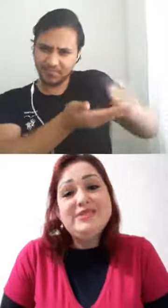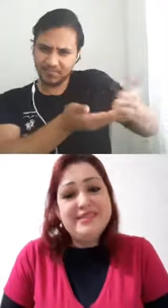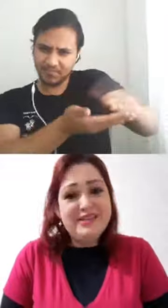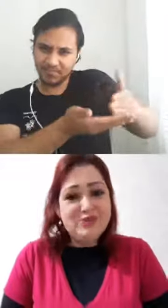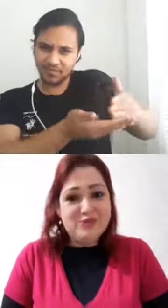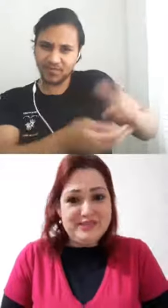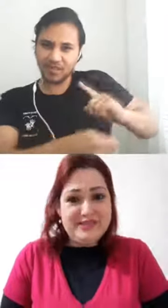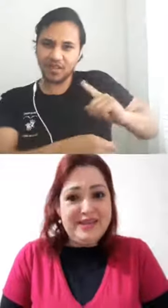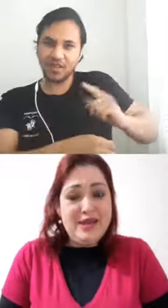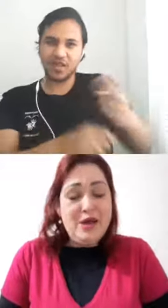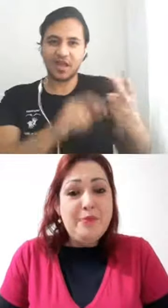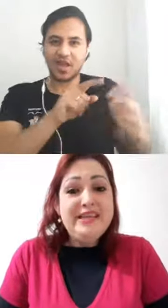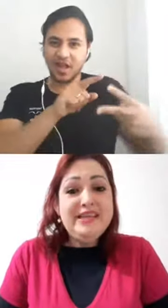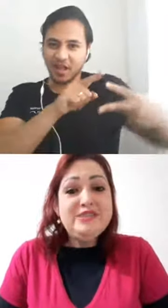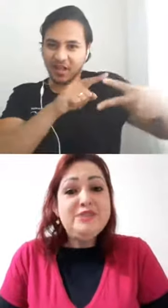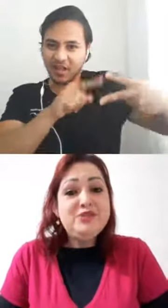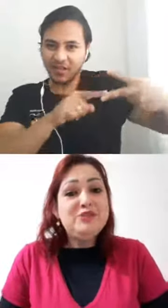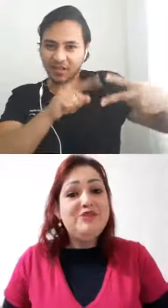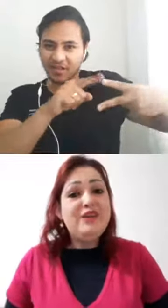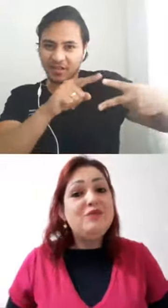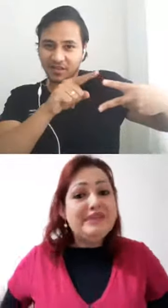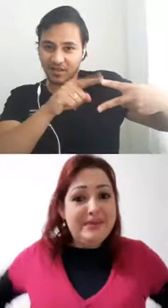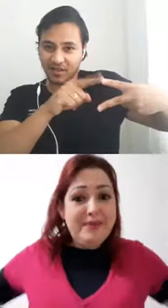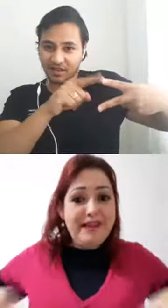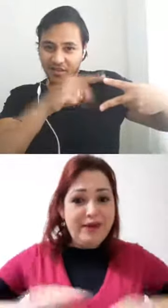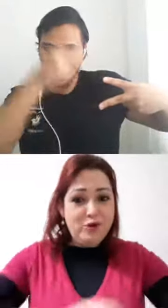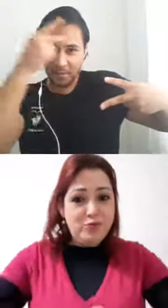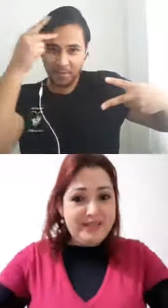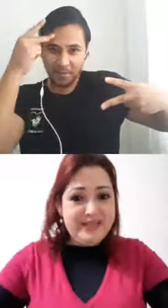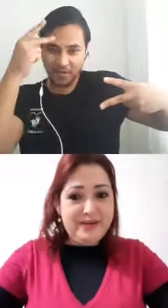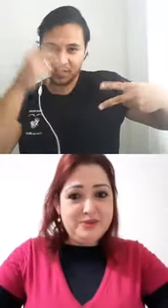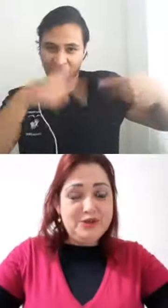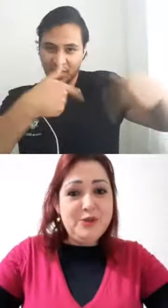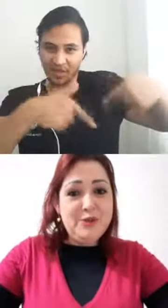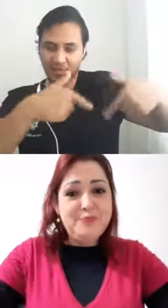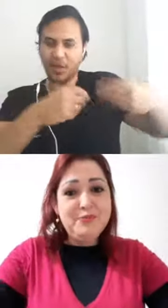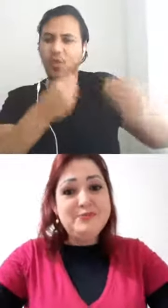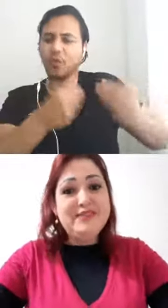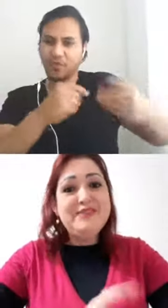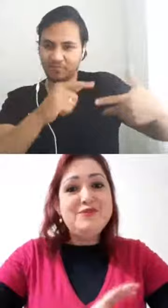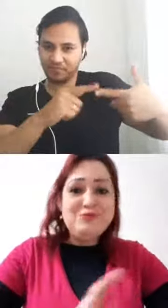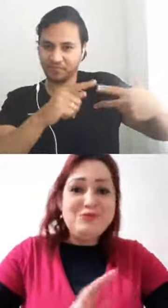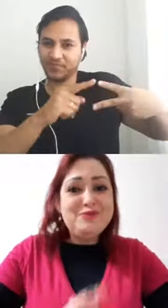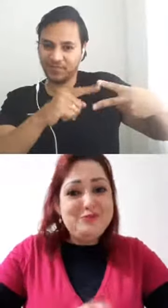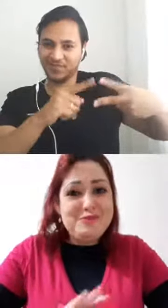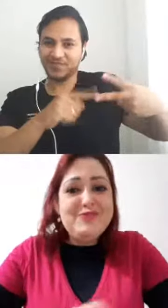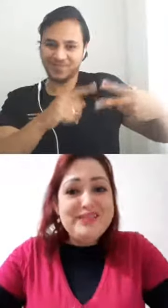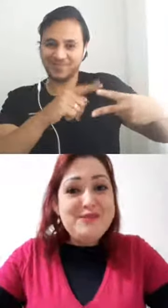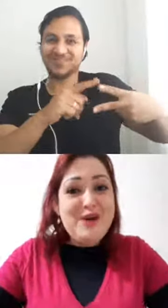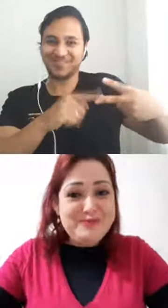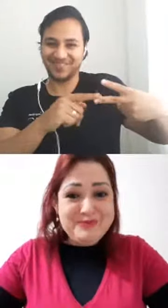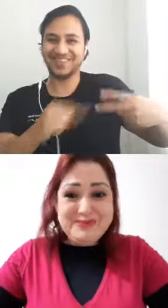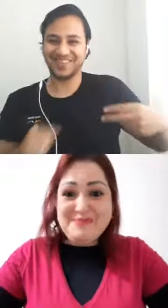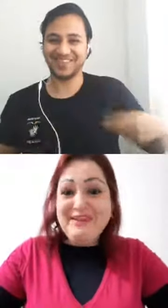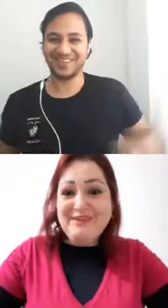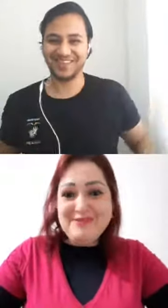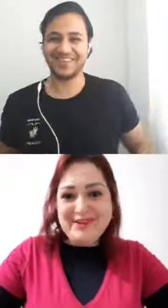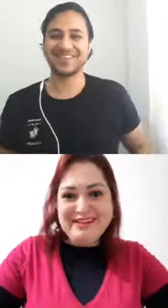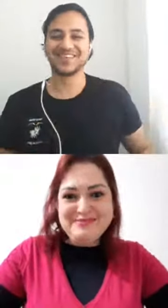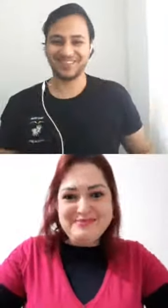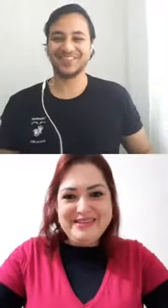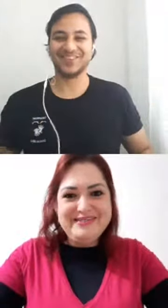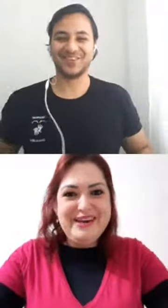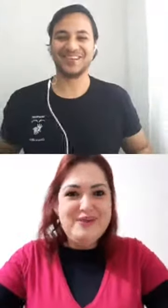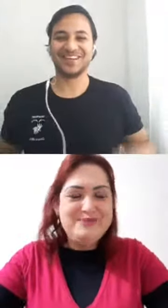duas atrações para que as pessoas venham a trabalhar como intérprete. Não sei, vamos ver se o Robson também